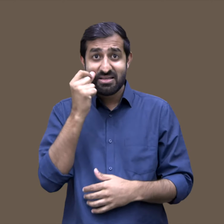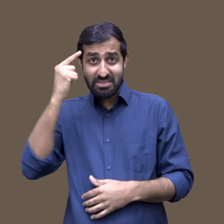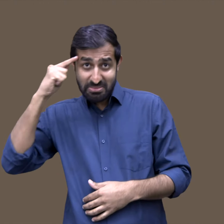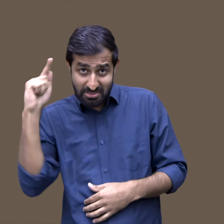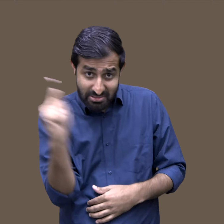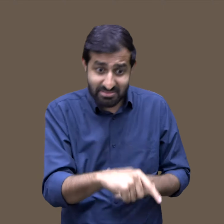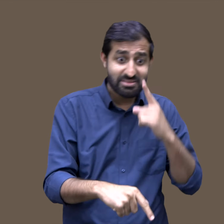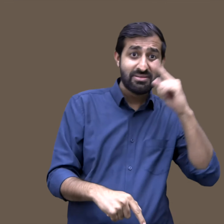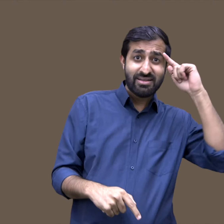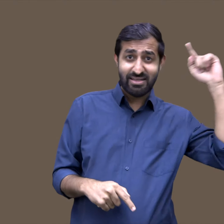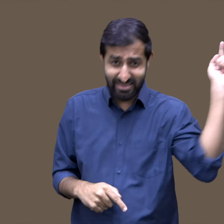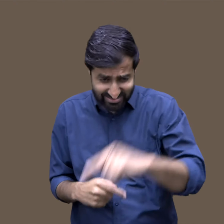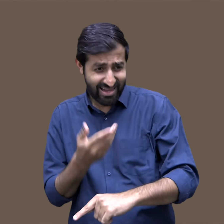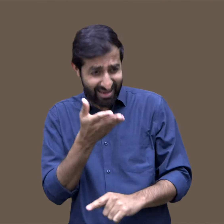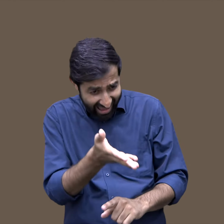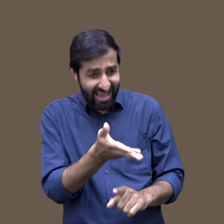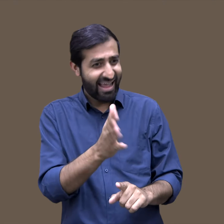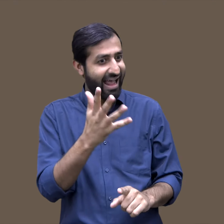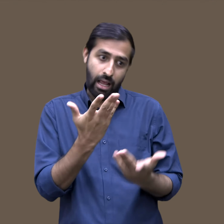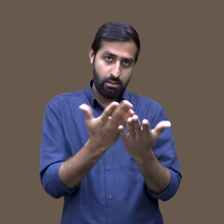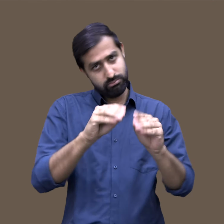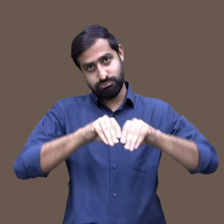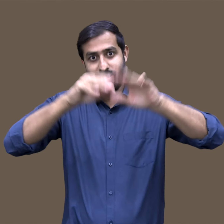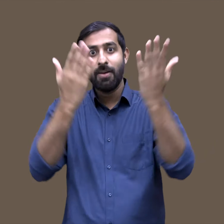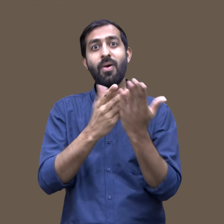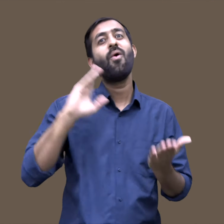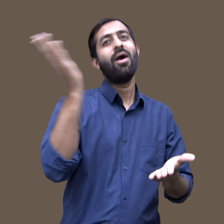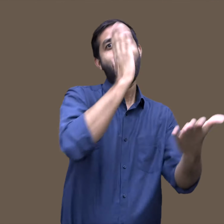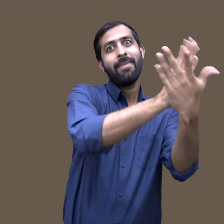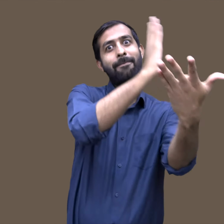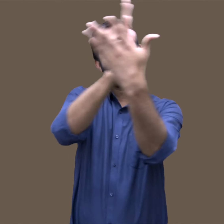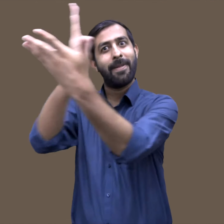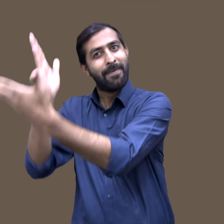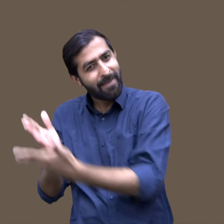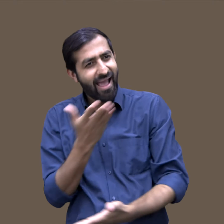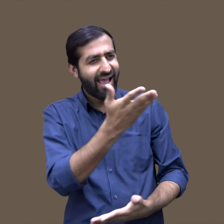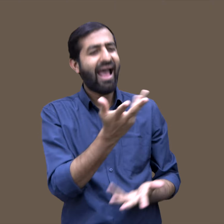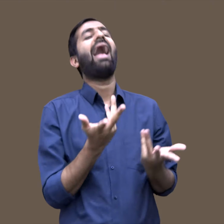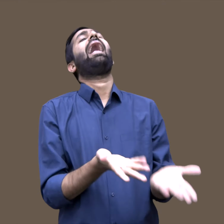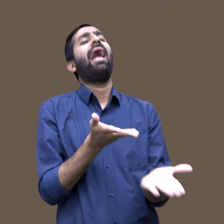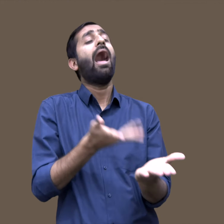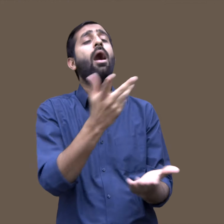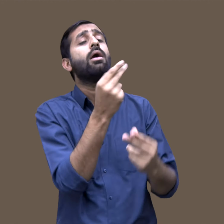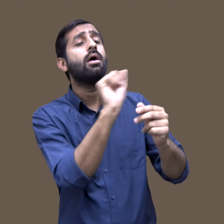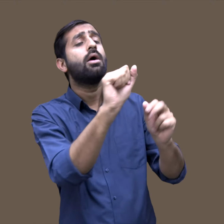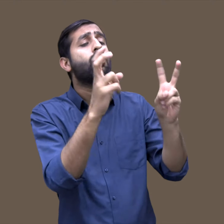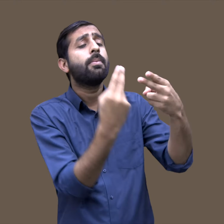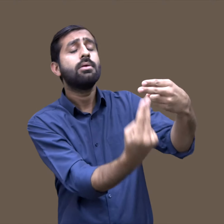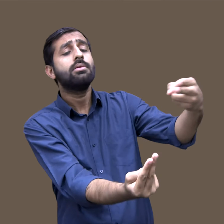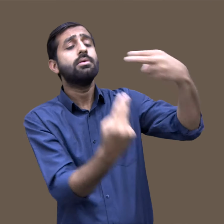कहा कि दुलारी और टुन्नू के संबंध की कहानी छापेंगे। इसे छाप दूं तो कल ही अखबार बंद हो जाएगा। खबर पढ़िए और बताइए इस